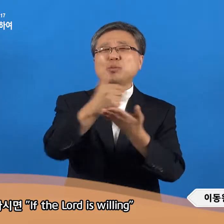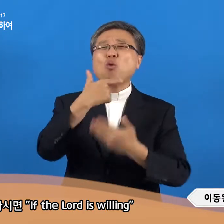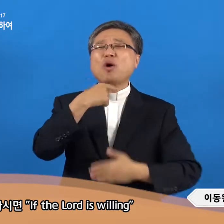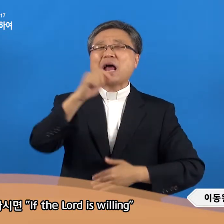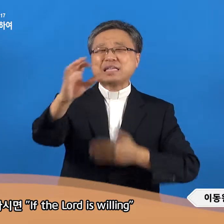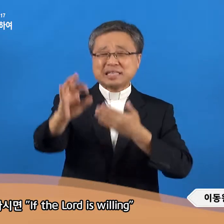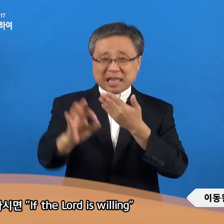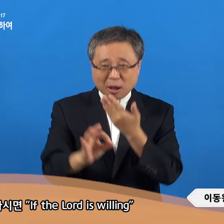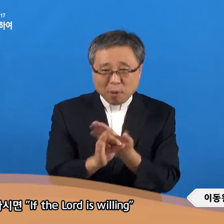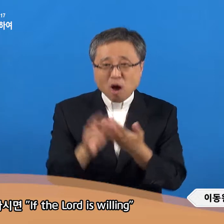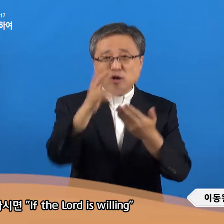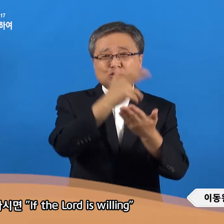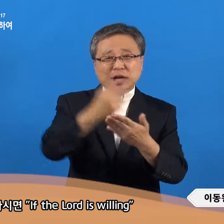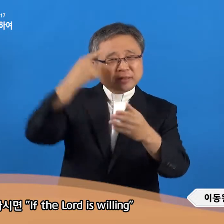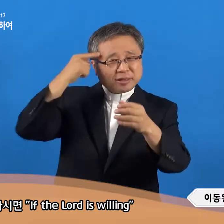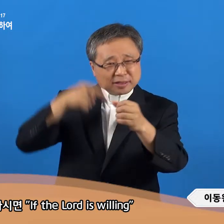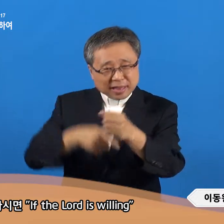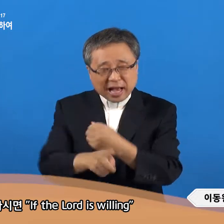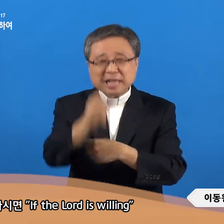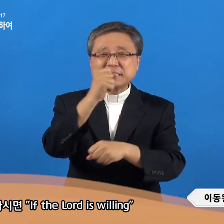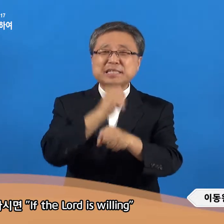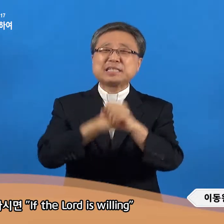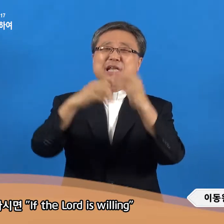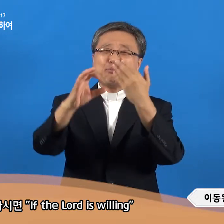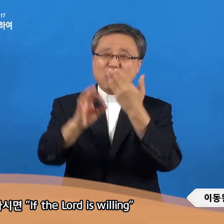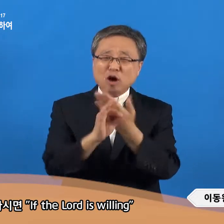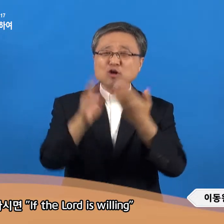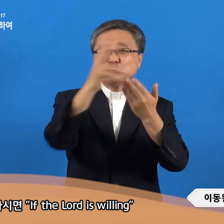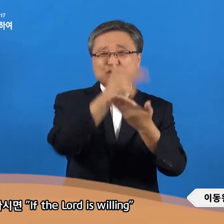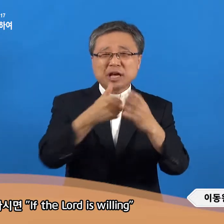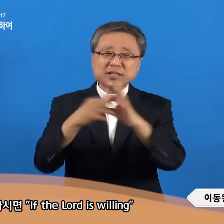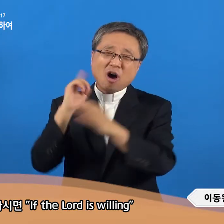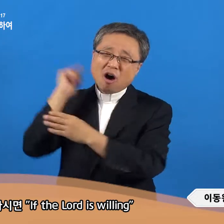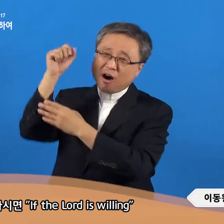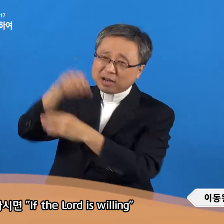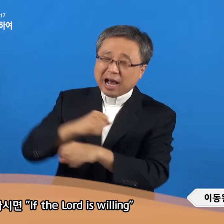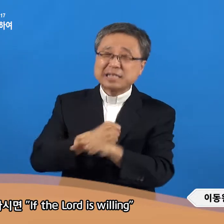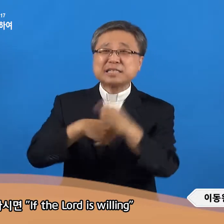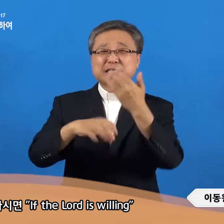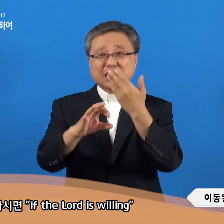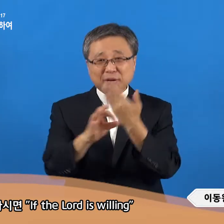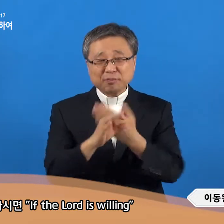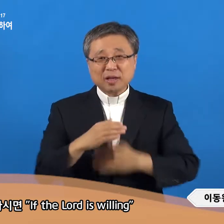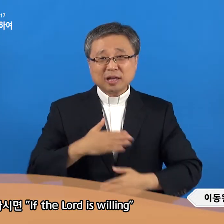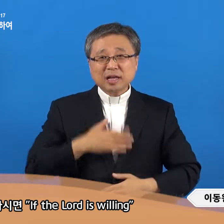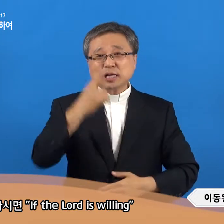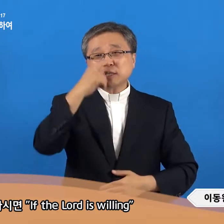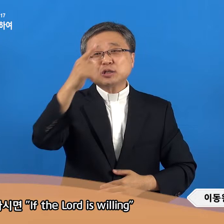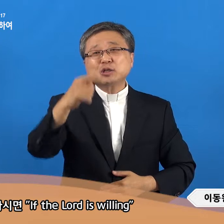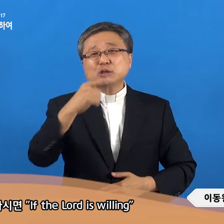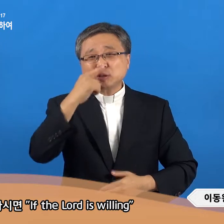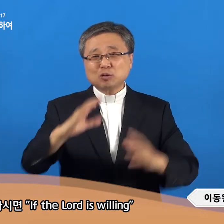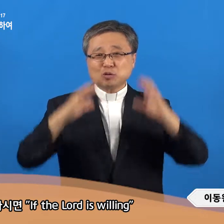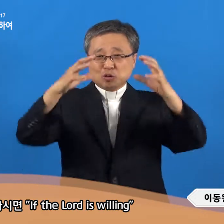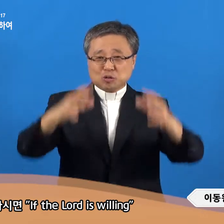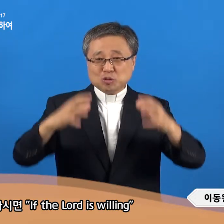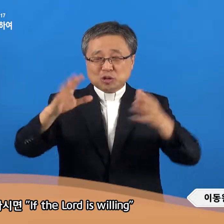주님이 뜻하신다면, 주께서 허락하신다면, 바로 이런 표현에서 서구 그리스도인들이 일상생활 속에, 대화